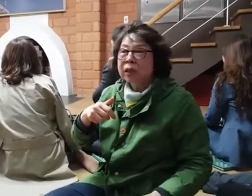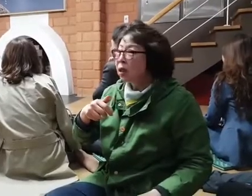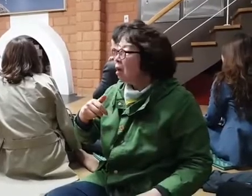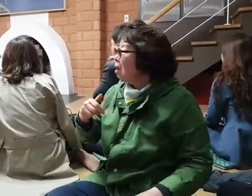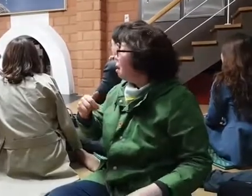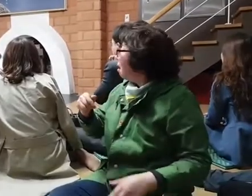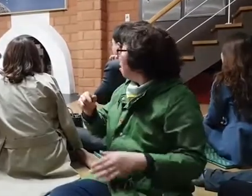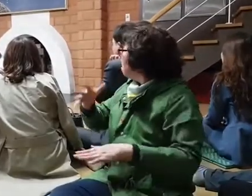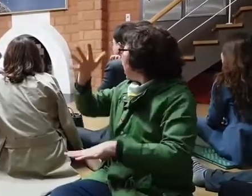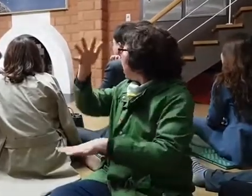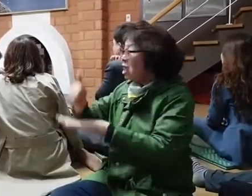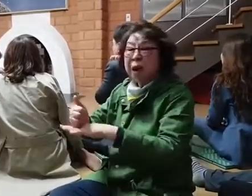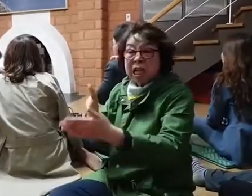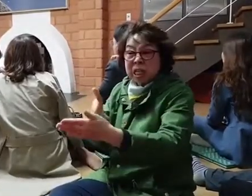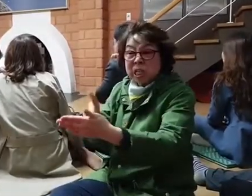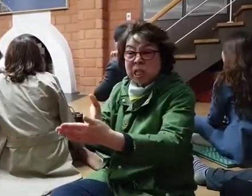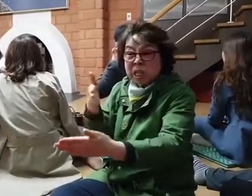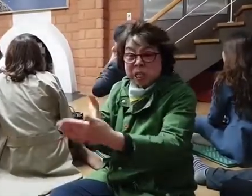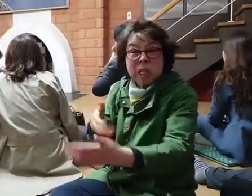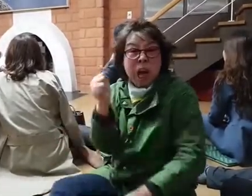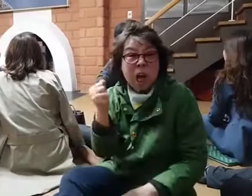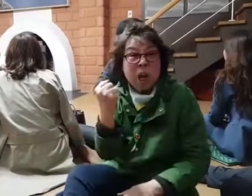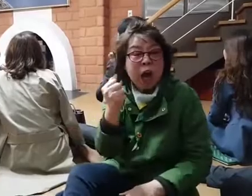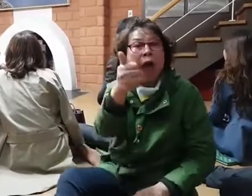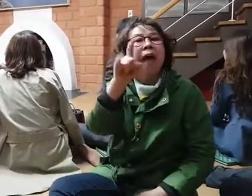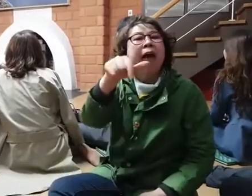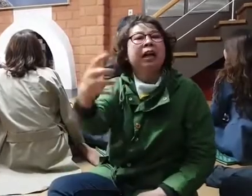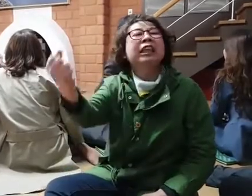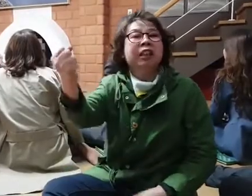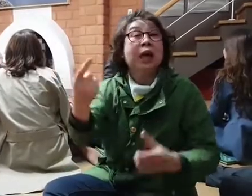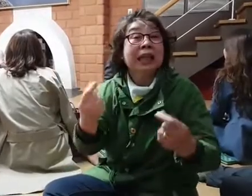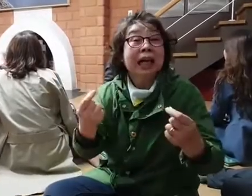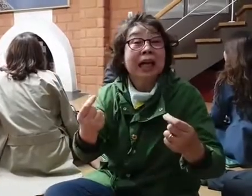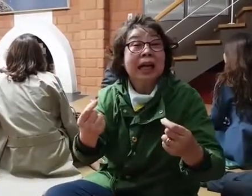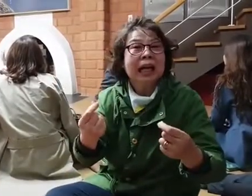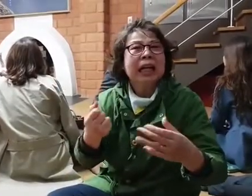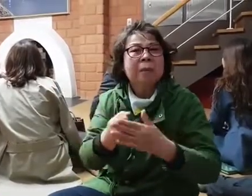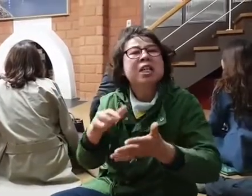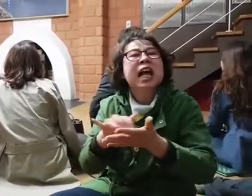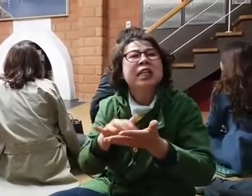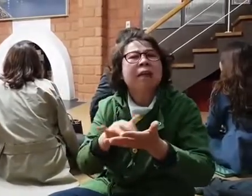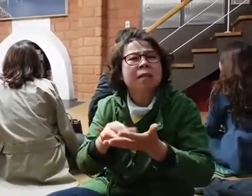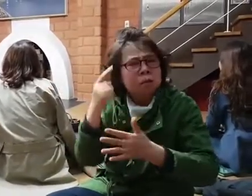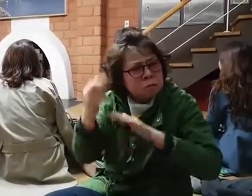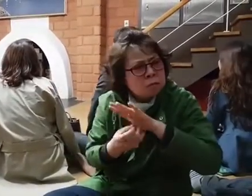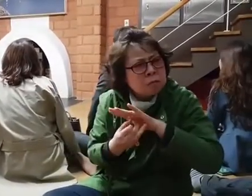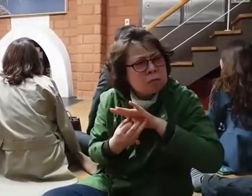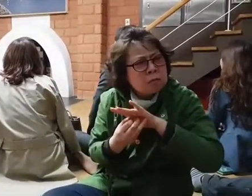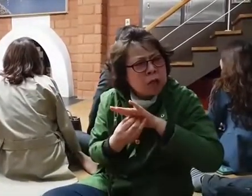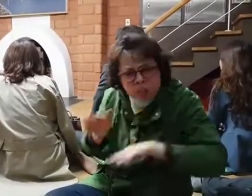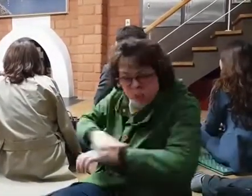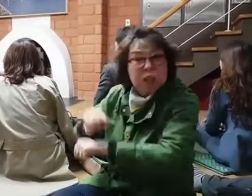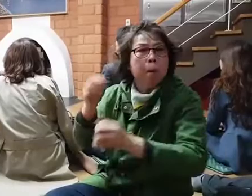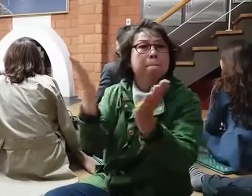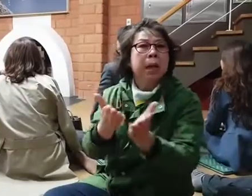벼랑 전술에 아주 막 끝을 본 거죠. 그러니까 그 계산이 굉장히 잘한